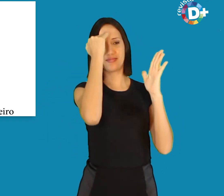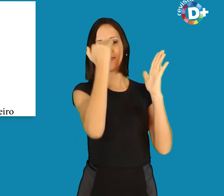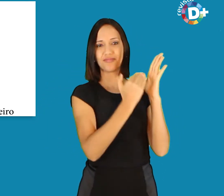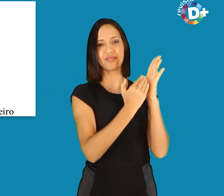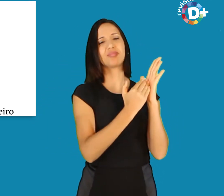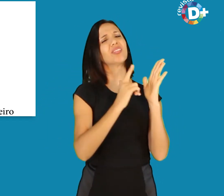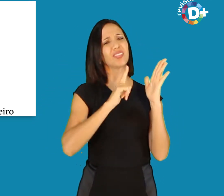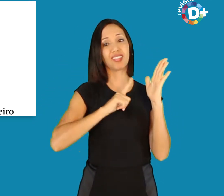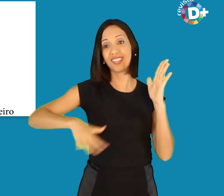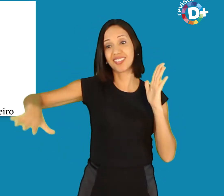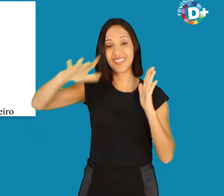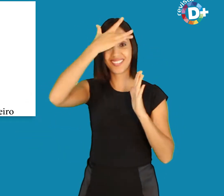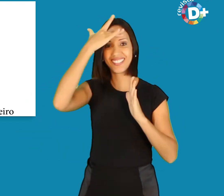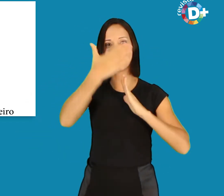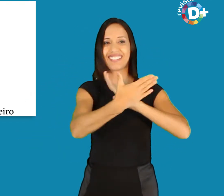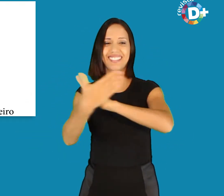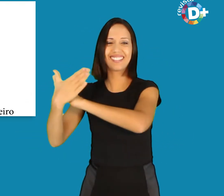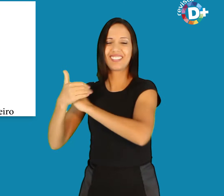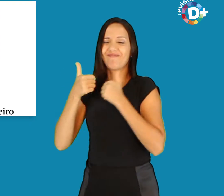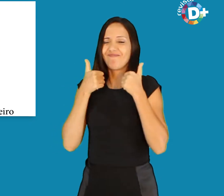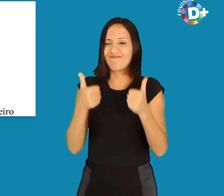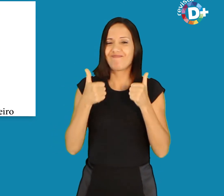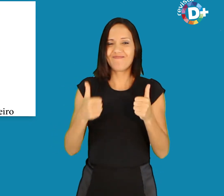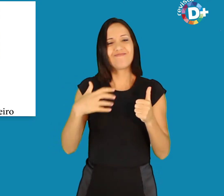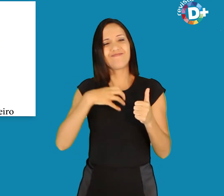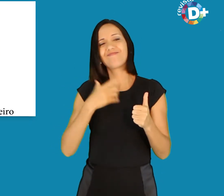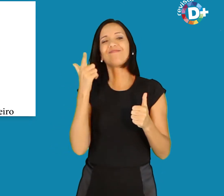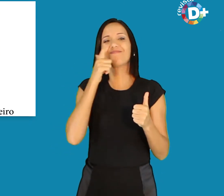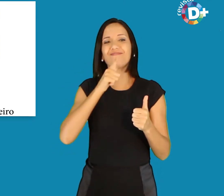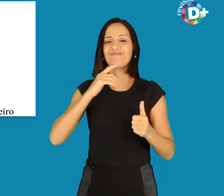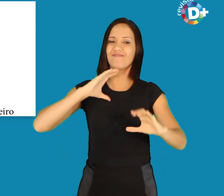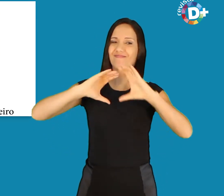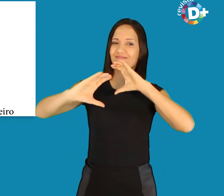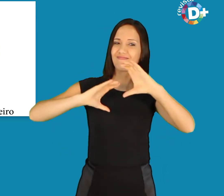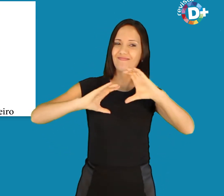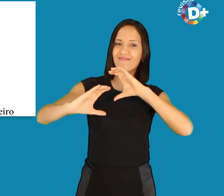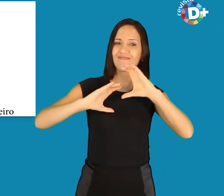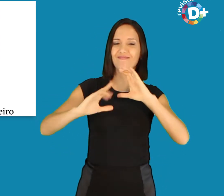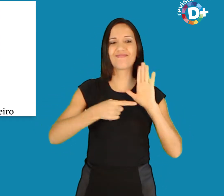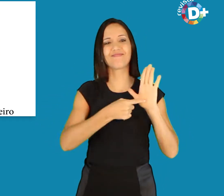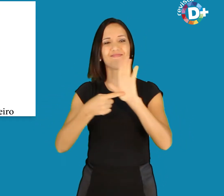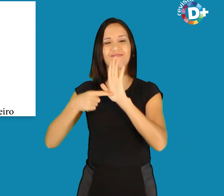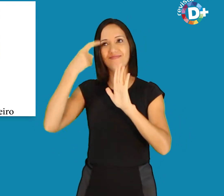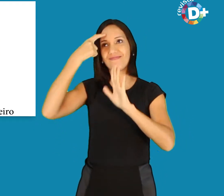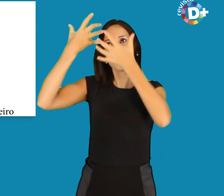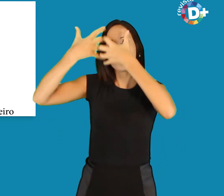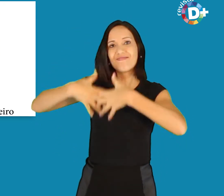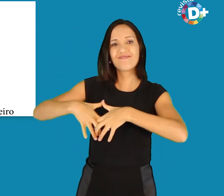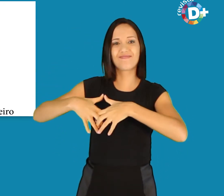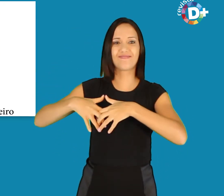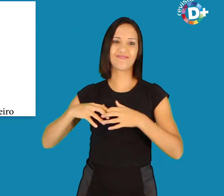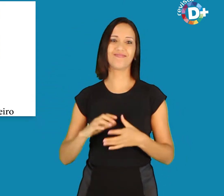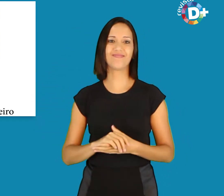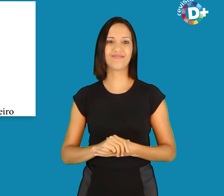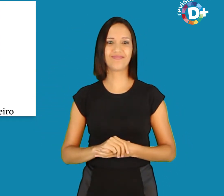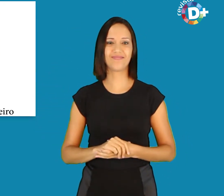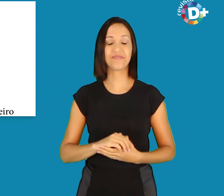boas ex comandante do exército brasileiro que não revela sua enfermidade mas que pelas características é muito similar a